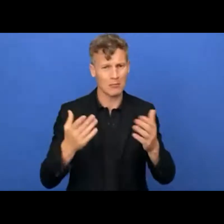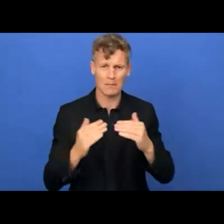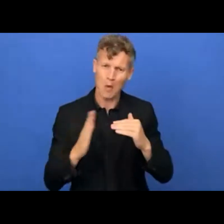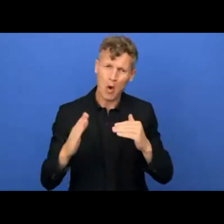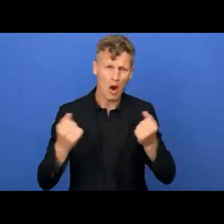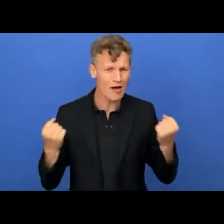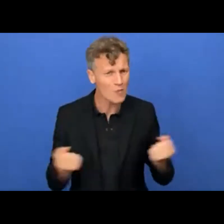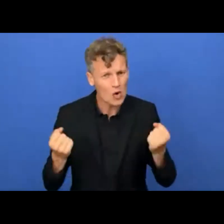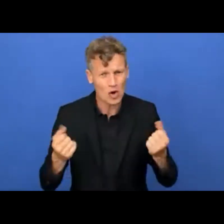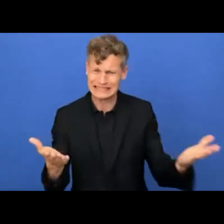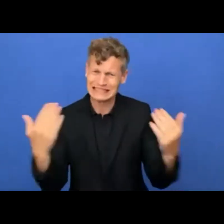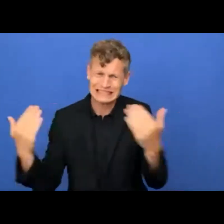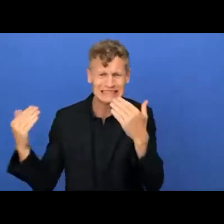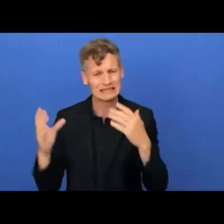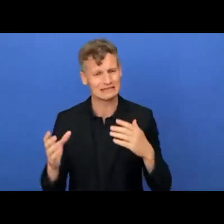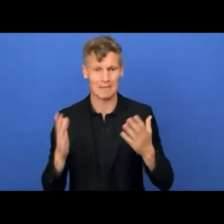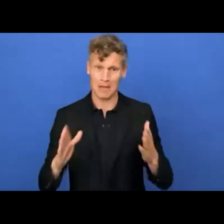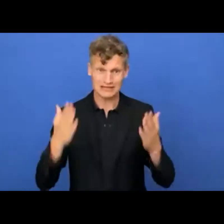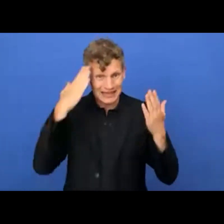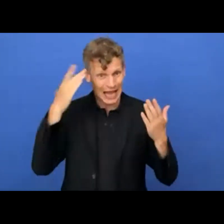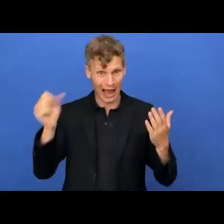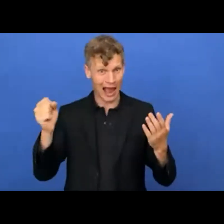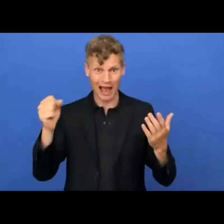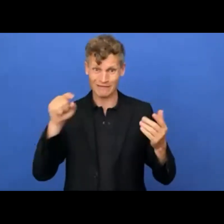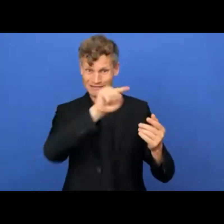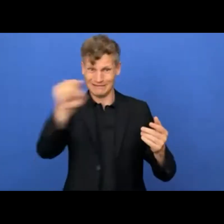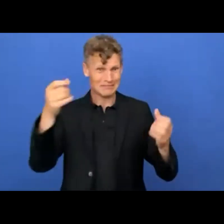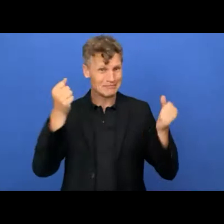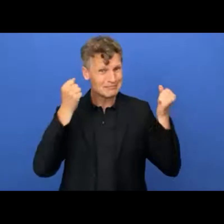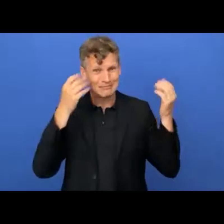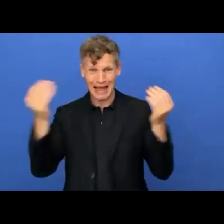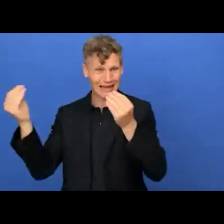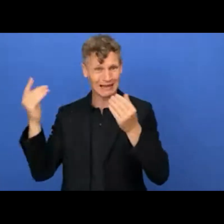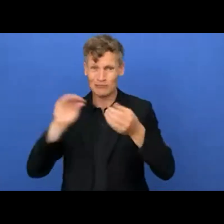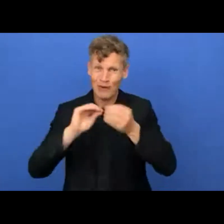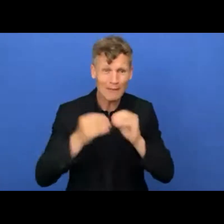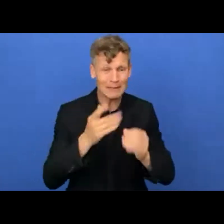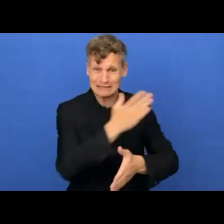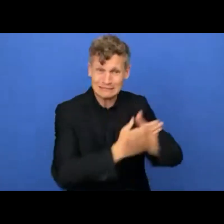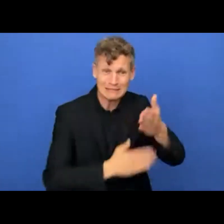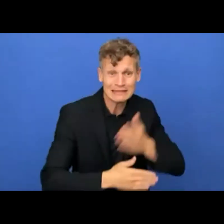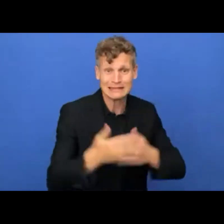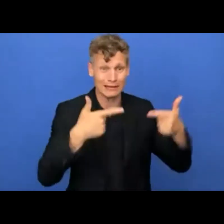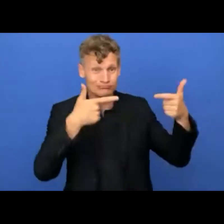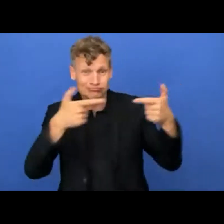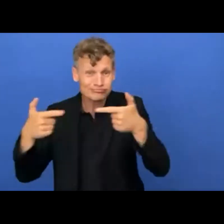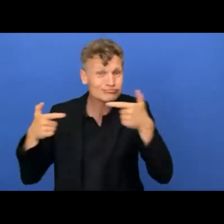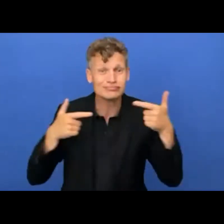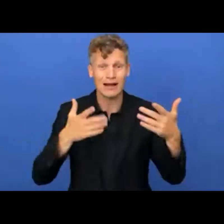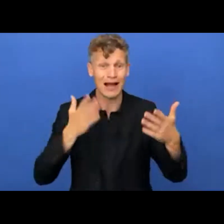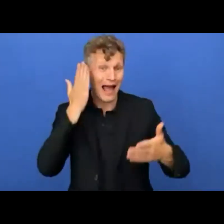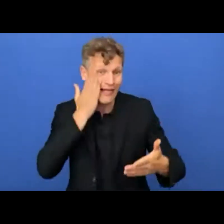facteurs tels que les crises humanitaires, le handicap, l'ethnicité, le genre, la